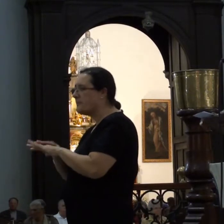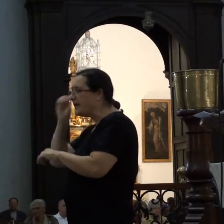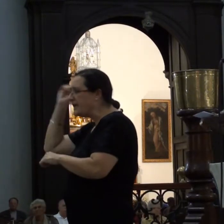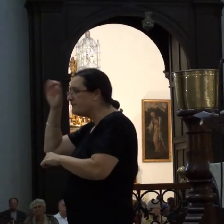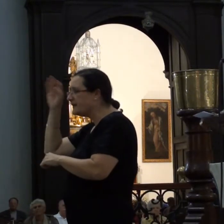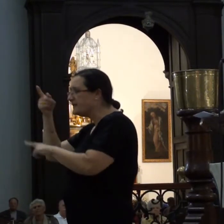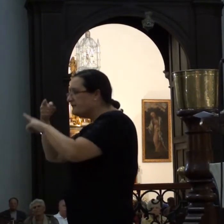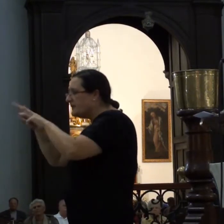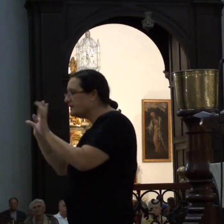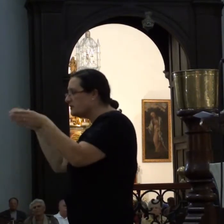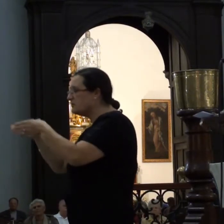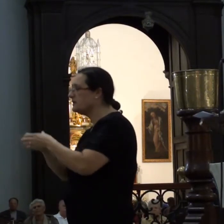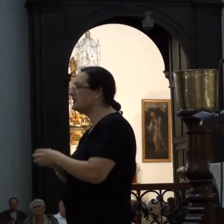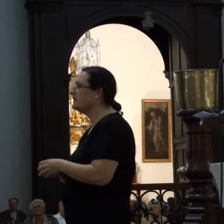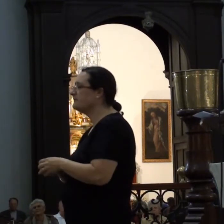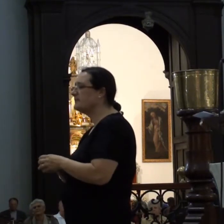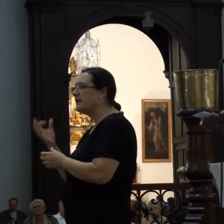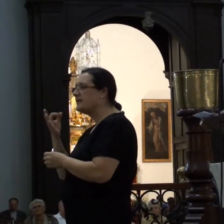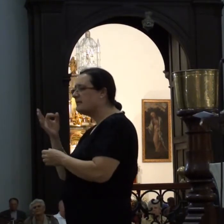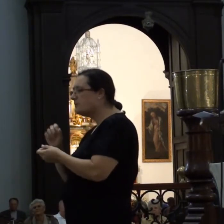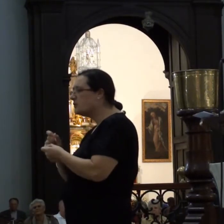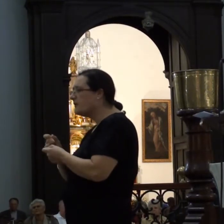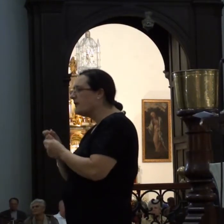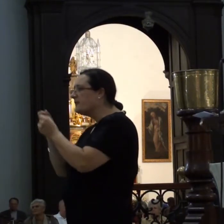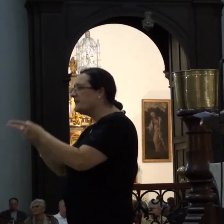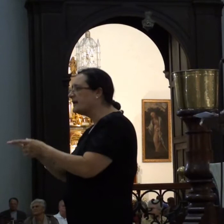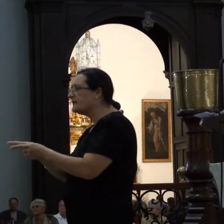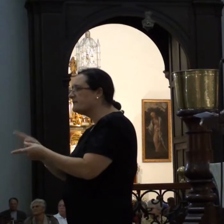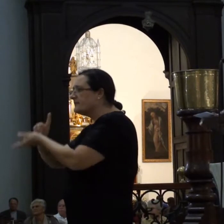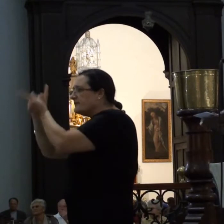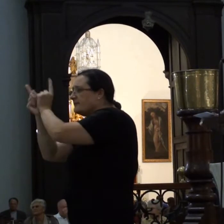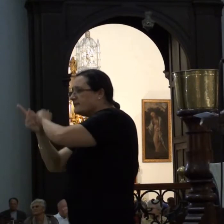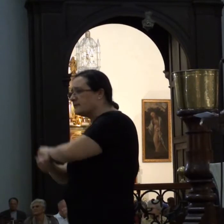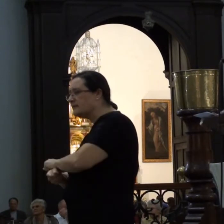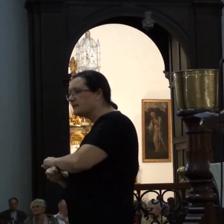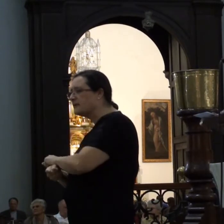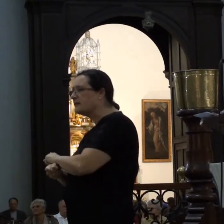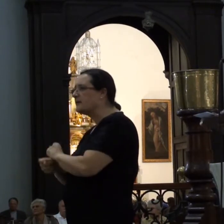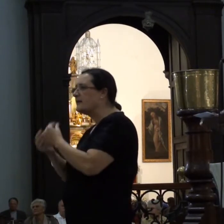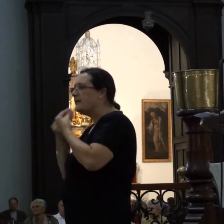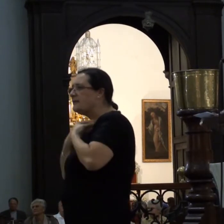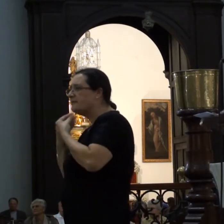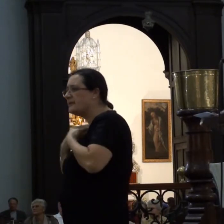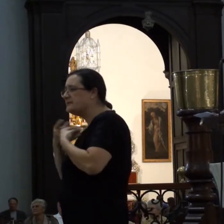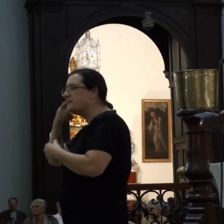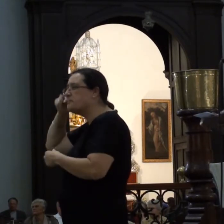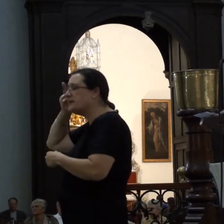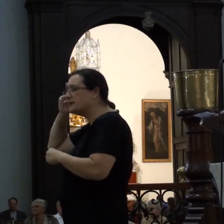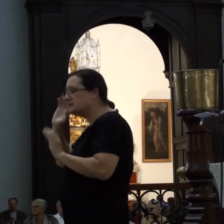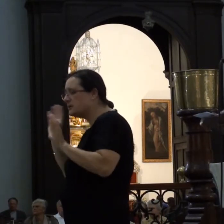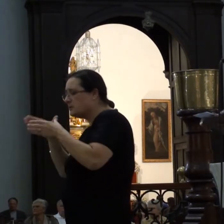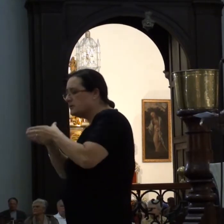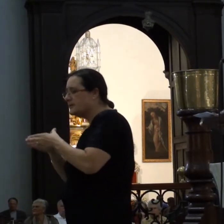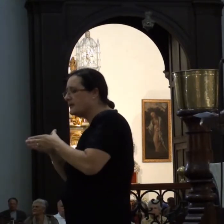comunidades hay que Resaltar la importancia de la vigencia de las experiencias comunitarias